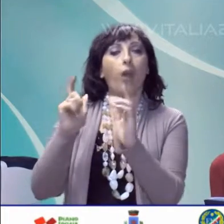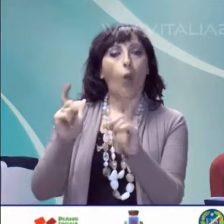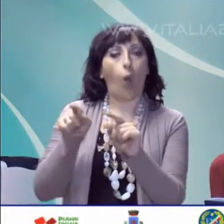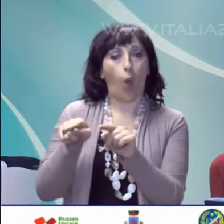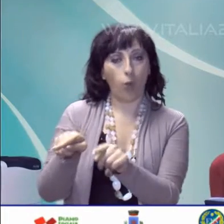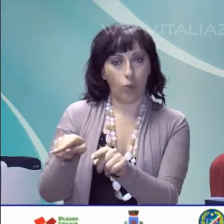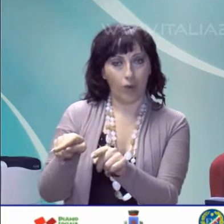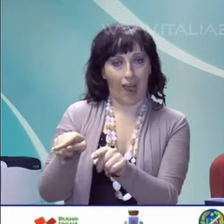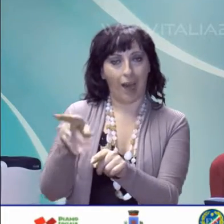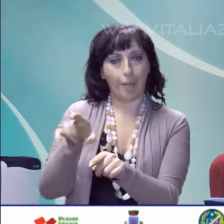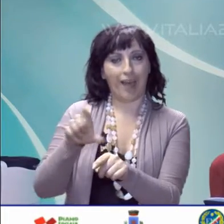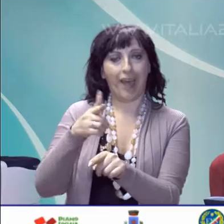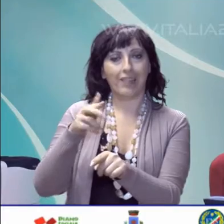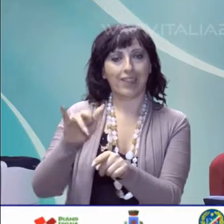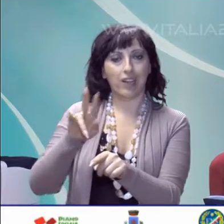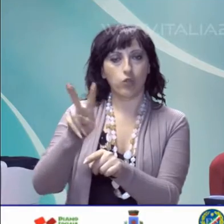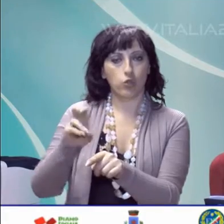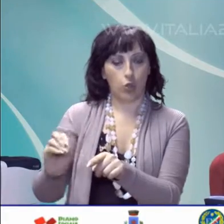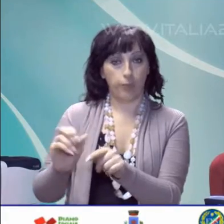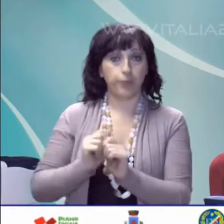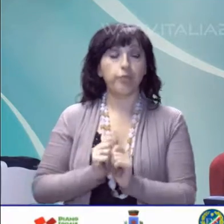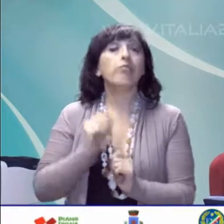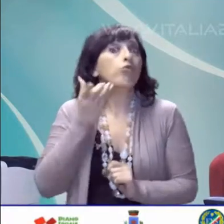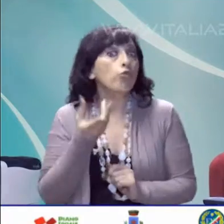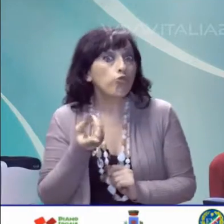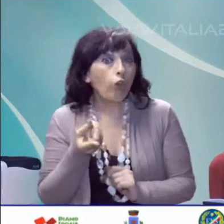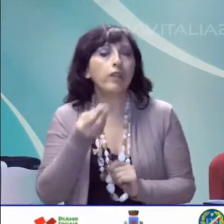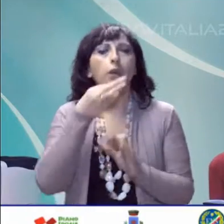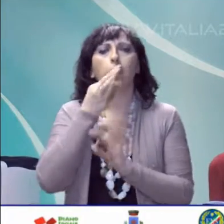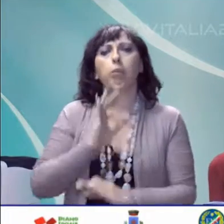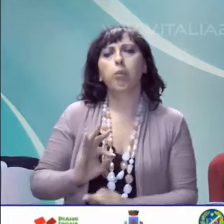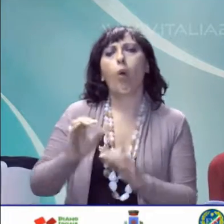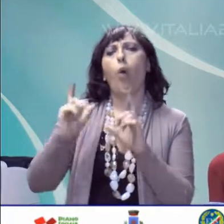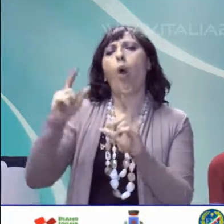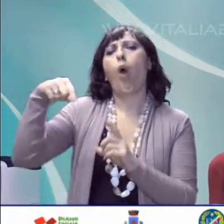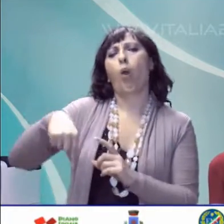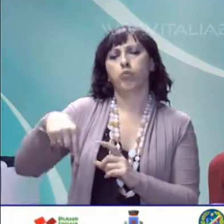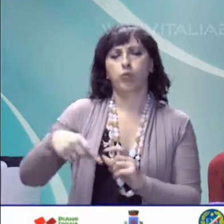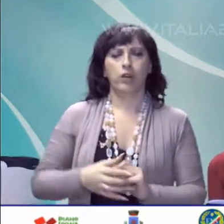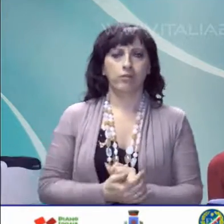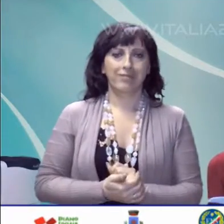comunale d'Elisa Petrizzo ed il giovedì presso la casa comunale.